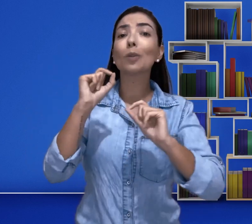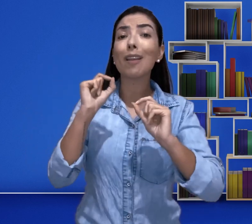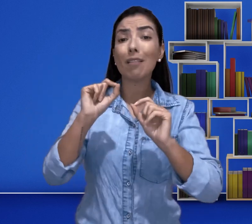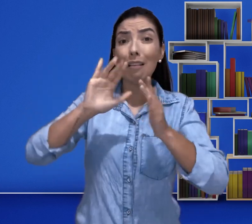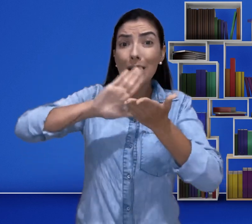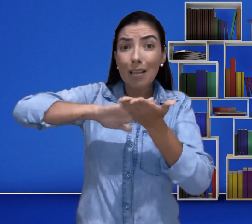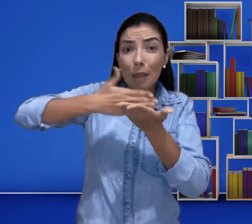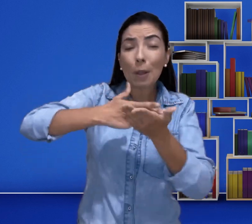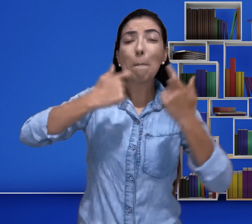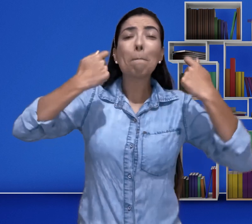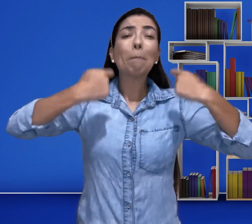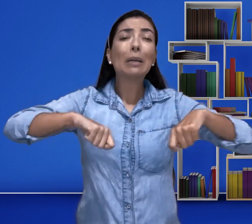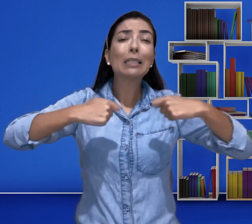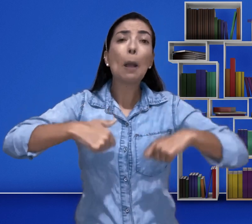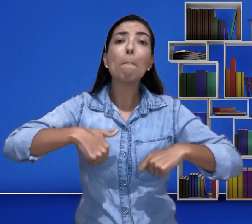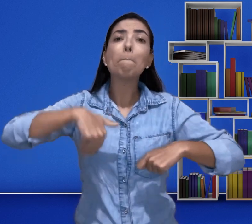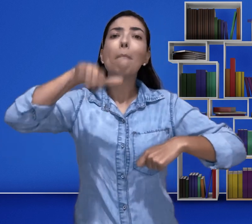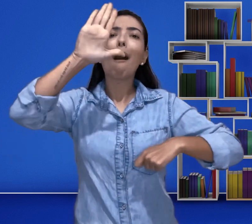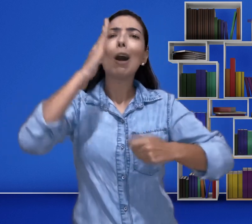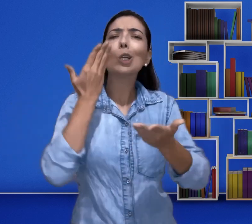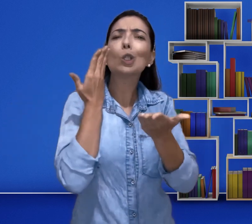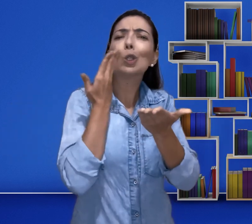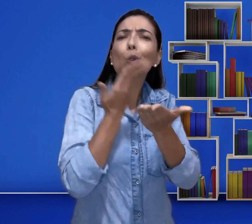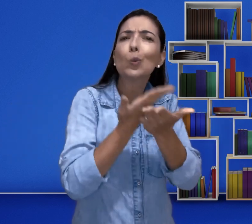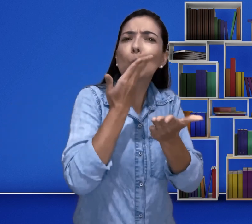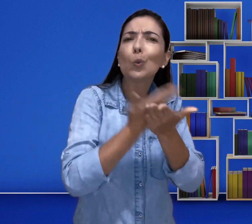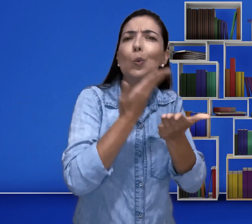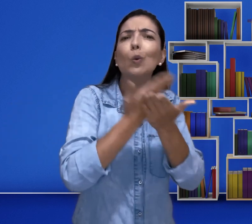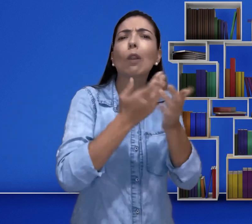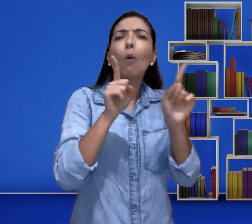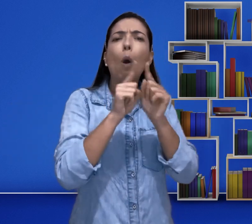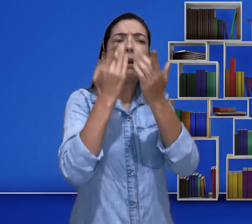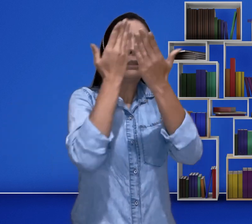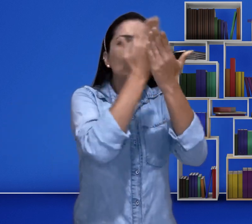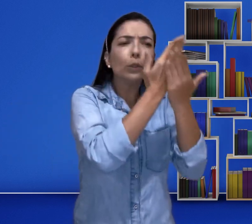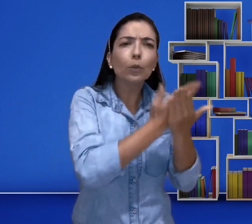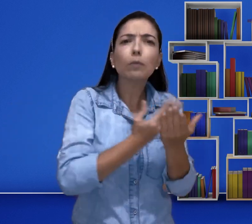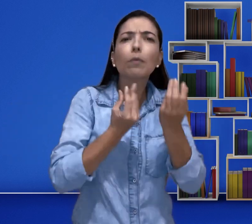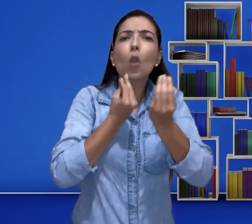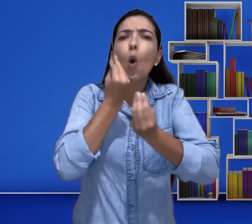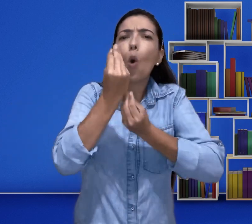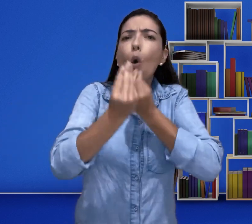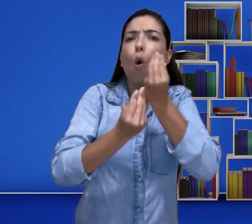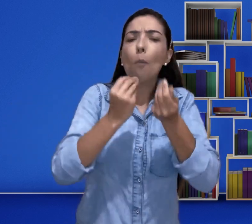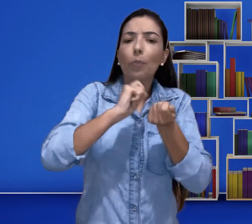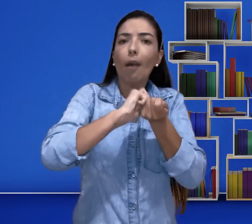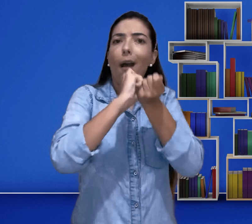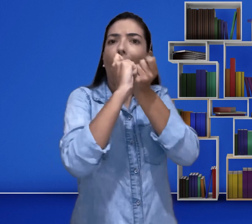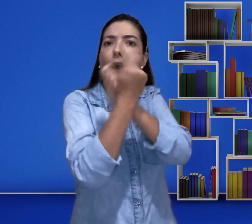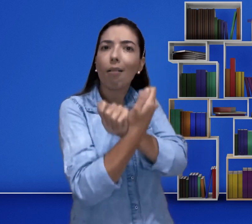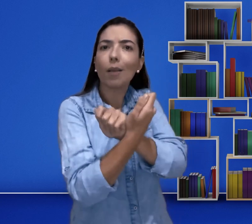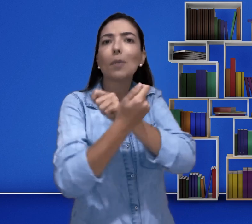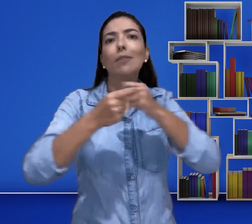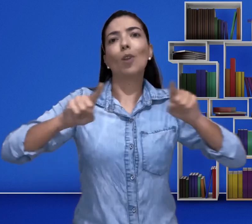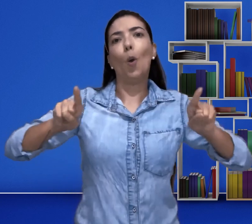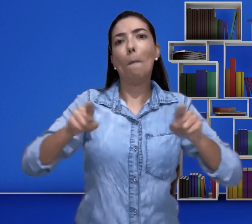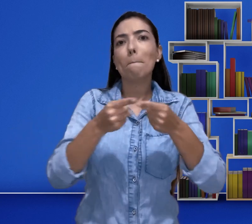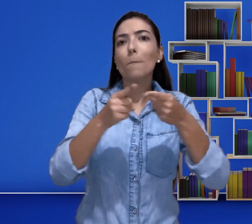é importante que o profissional estude e aprofunde os seus conhecimentos para que saiba adaptar as